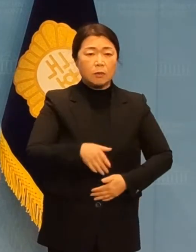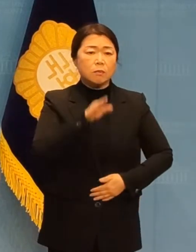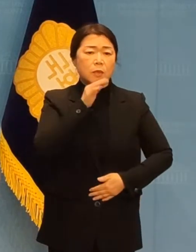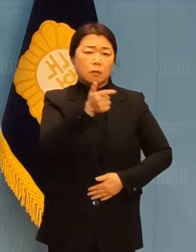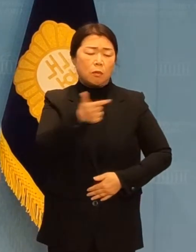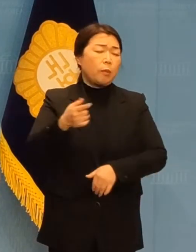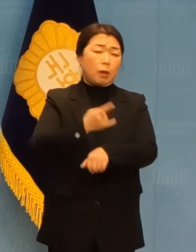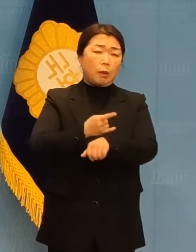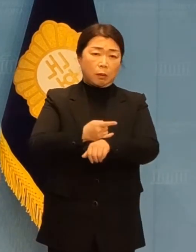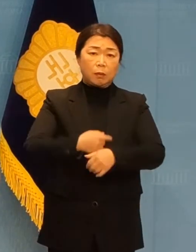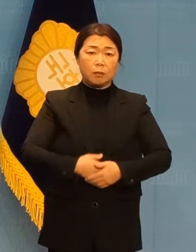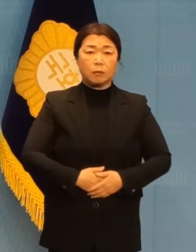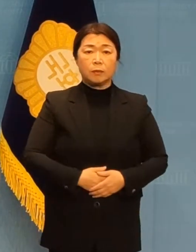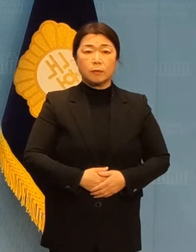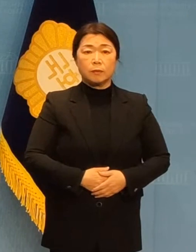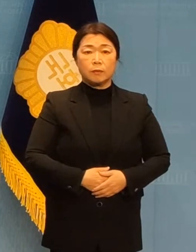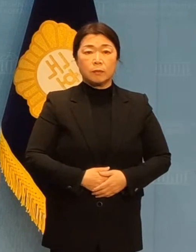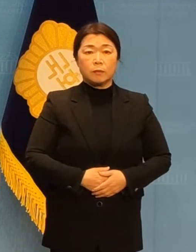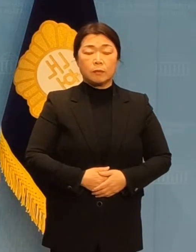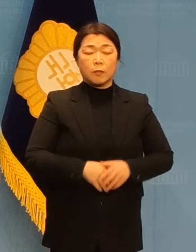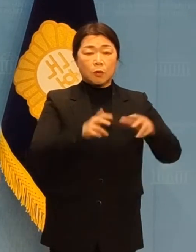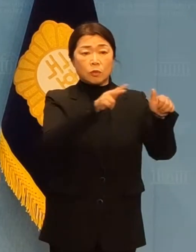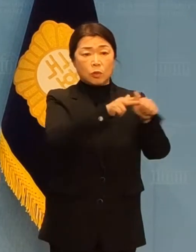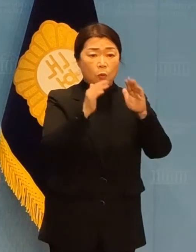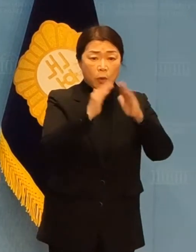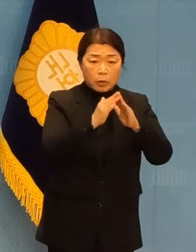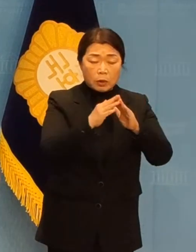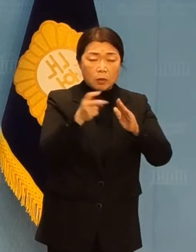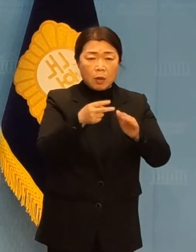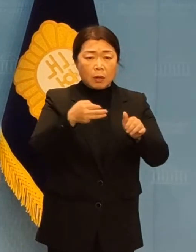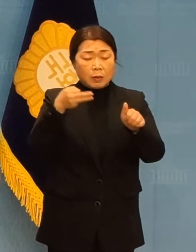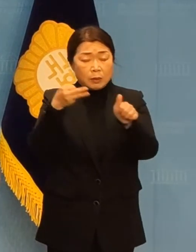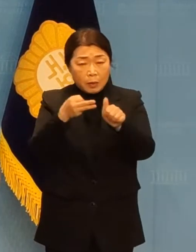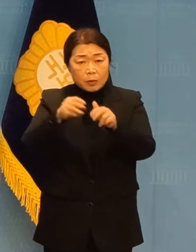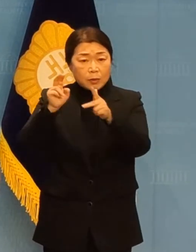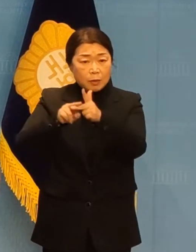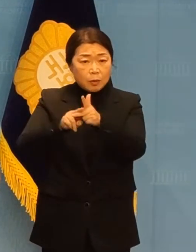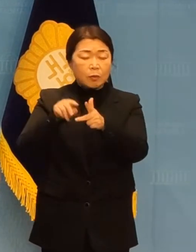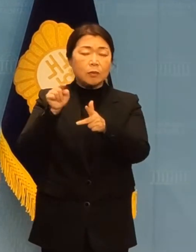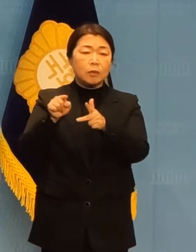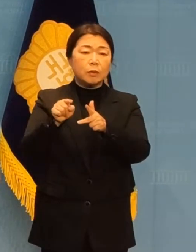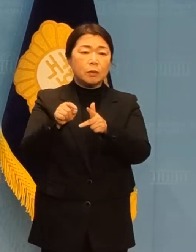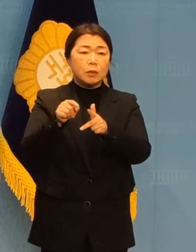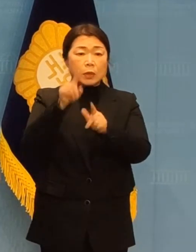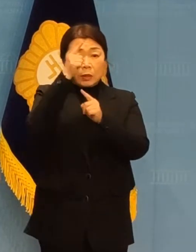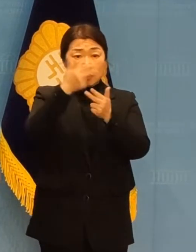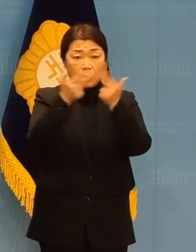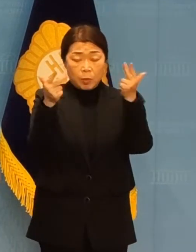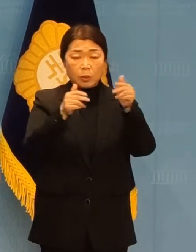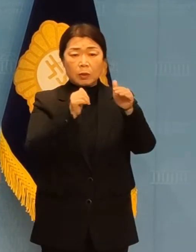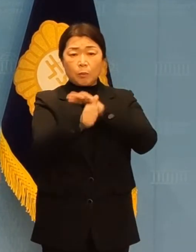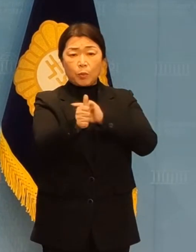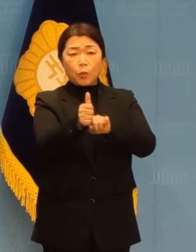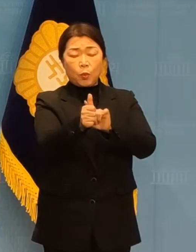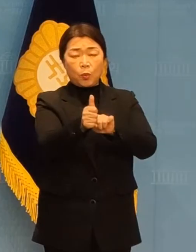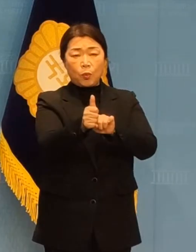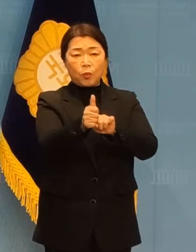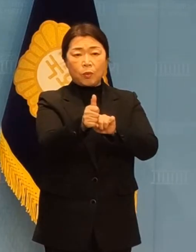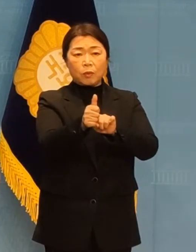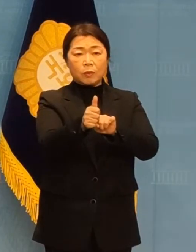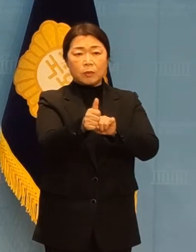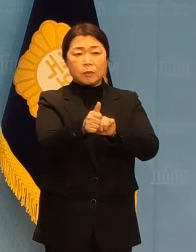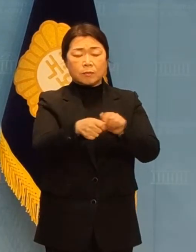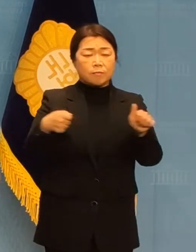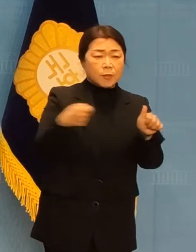않습니까? 국정원과 총리실 산하 대테러센터는 이재명 당시 민주당 대표에 대한 암살